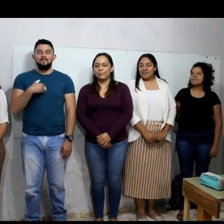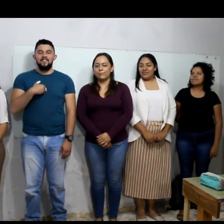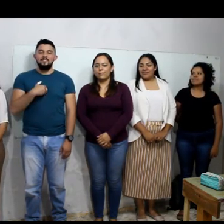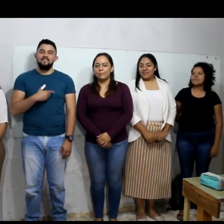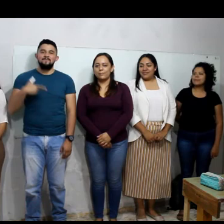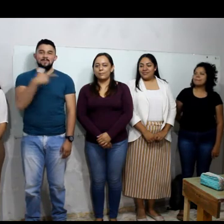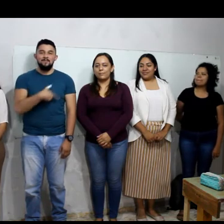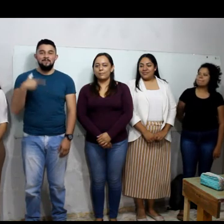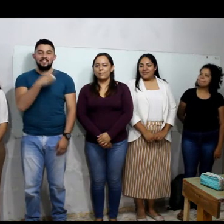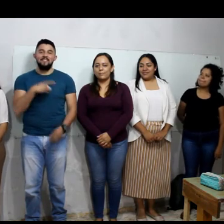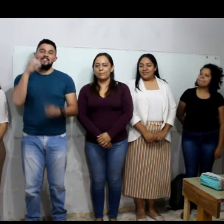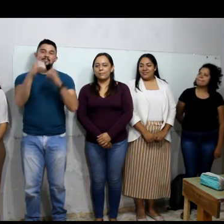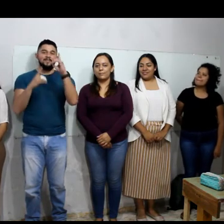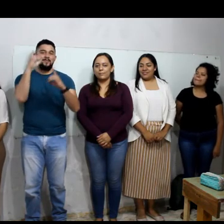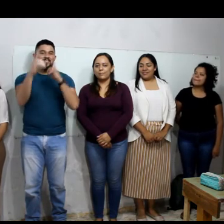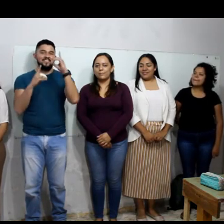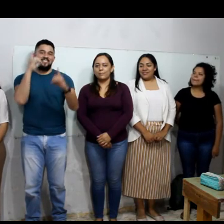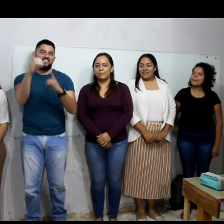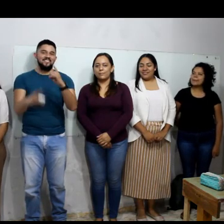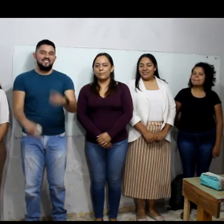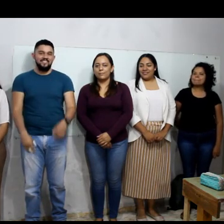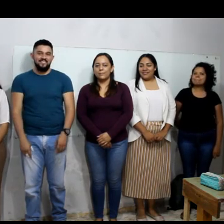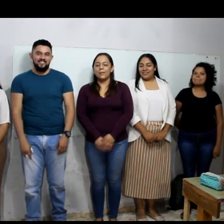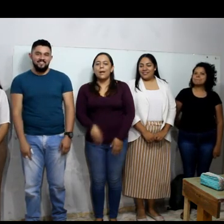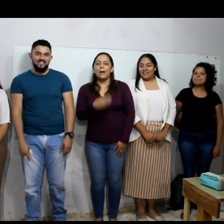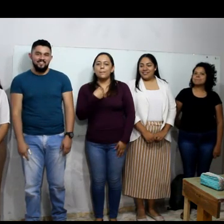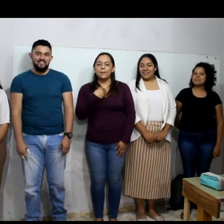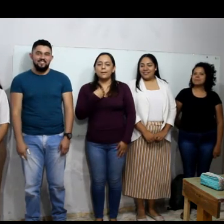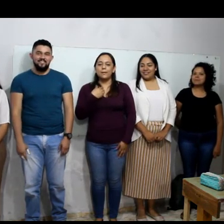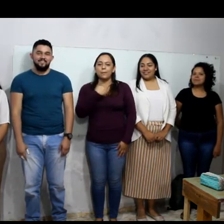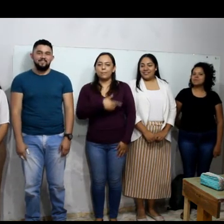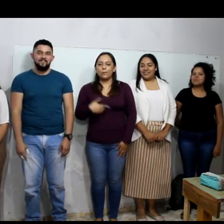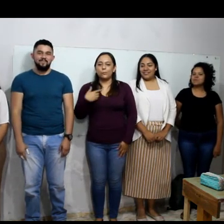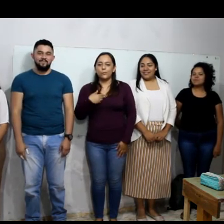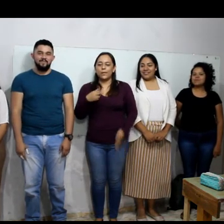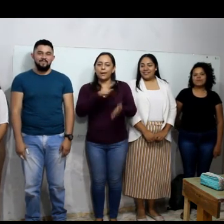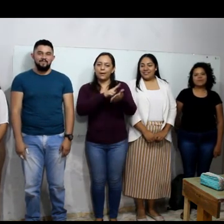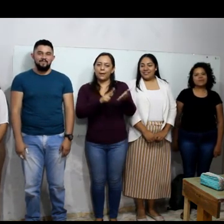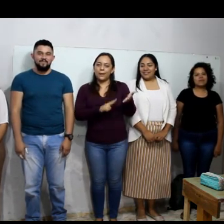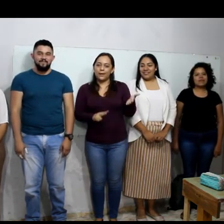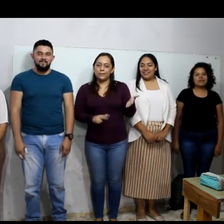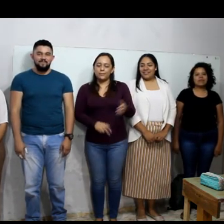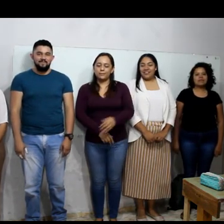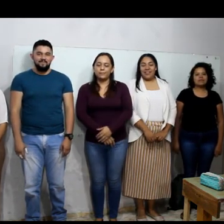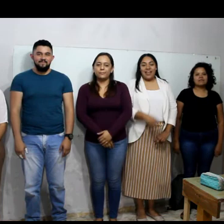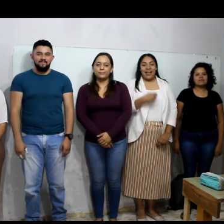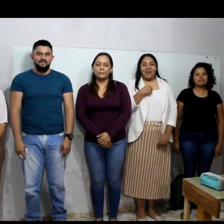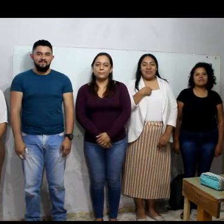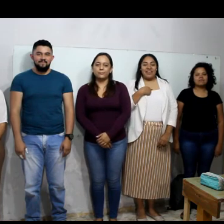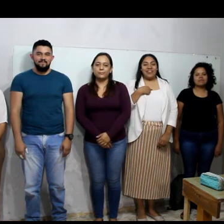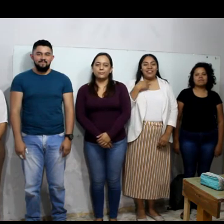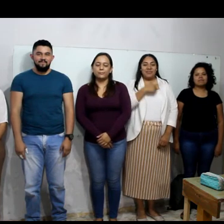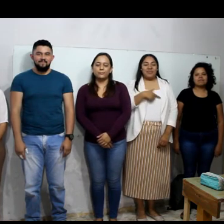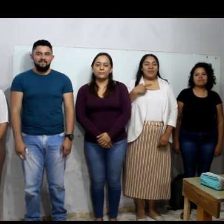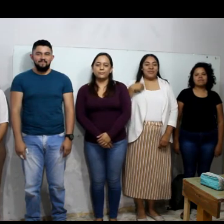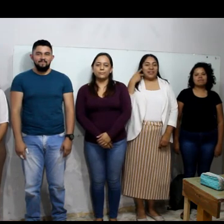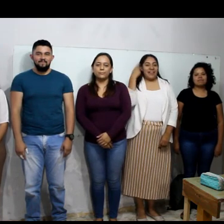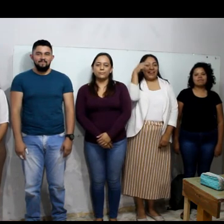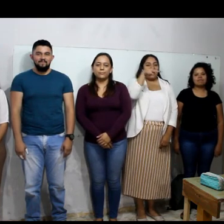mí me gustan los deportes. A mí me gusta leer. A mí me gusta viajar.